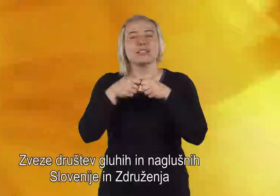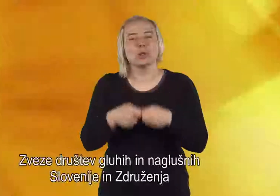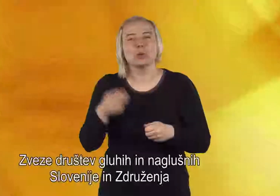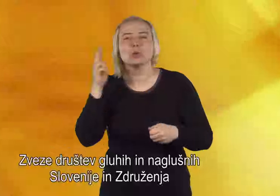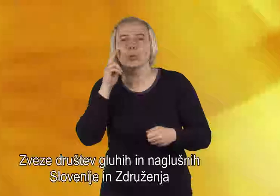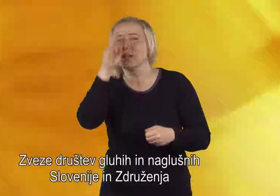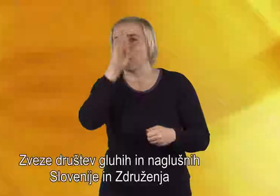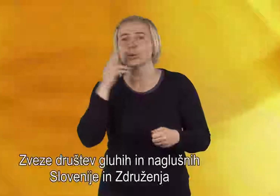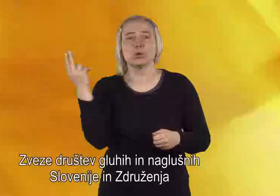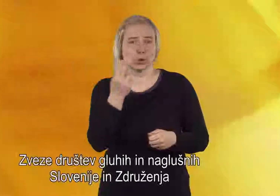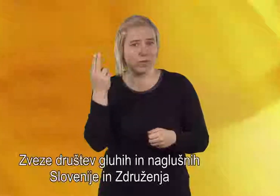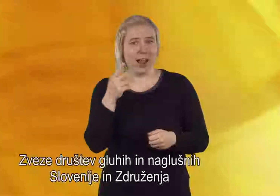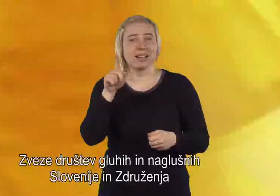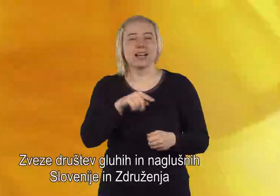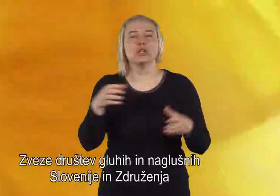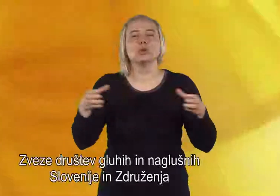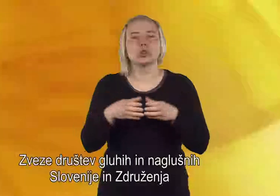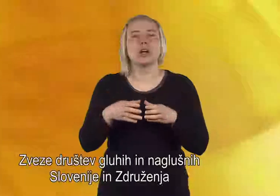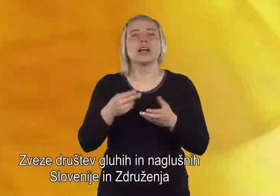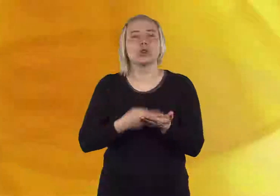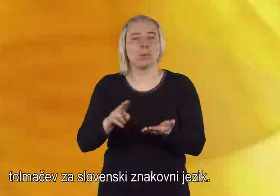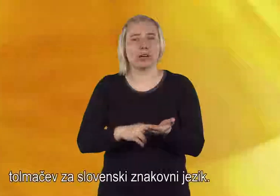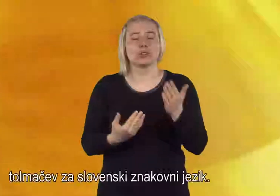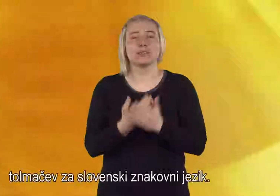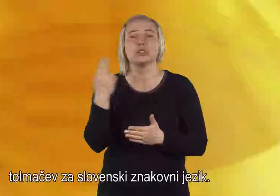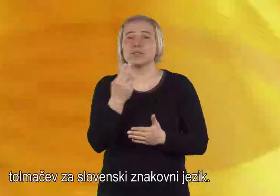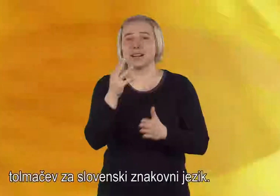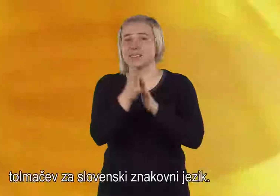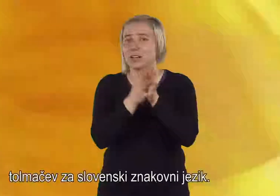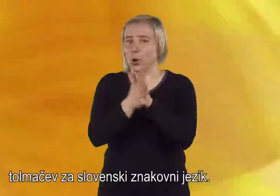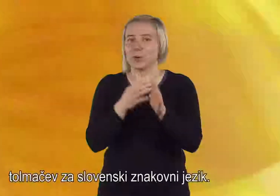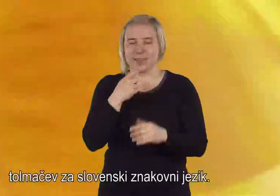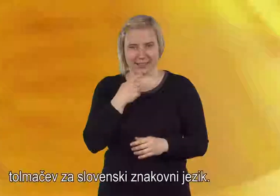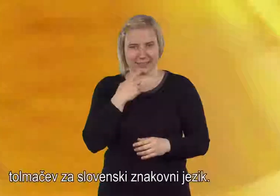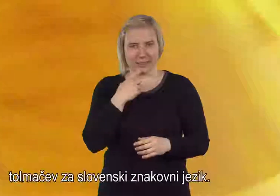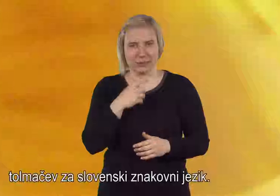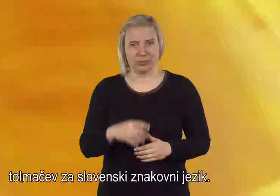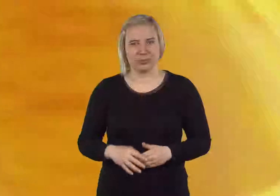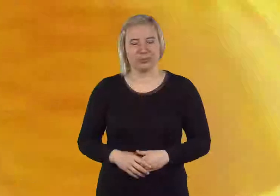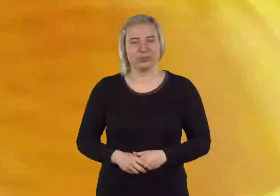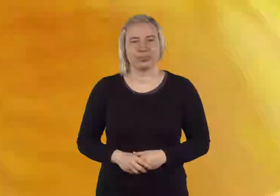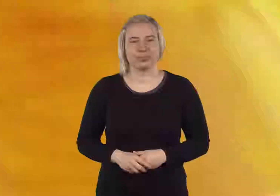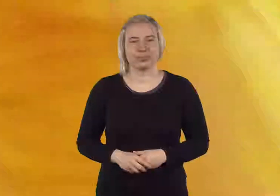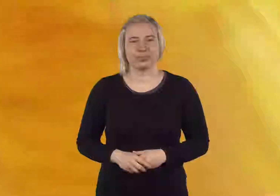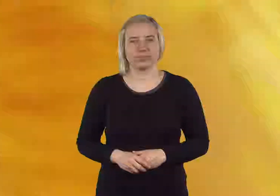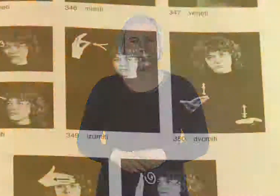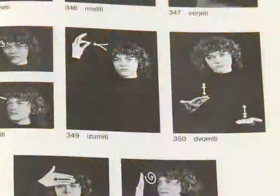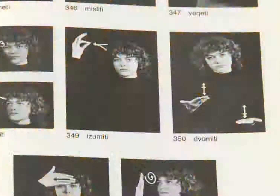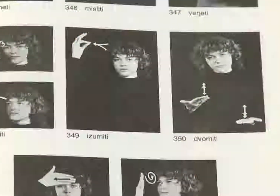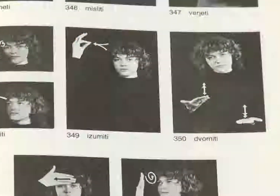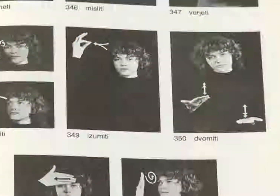sektorja, Zveze društev gluhih in naglušnih Slovenije in Združenja tolmačev za slovenski znakovni jezik.